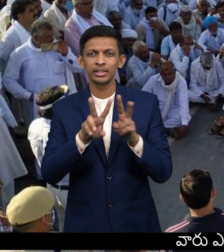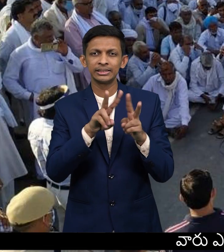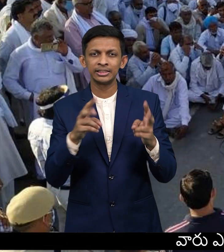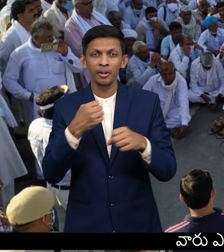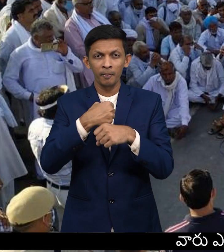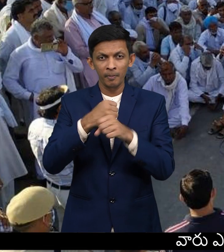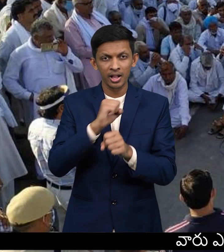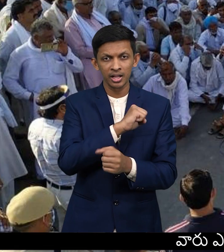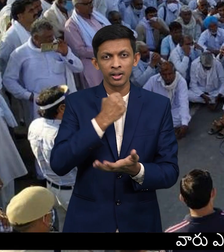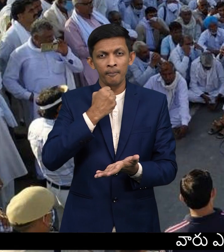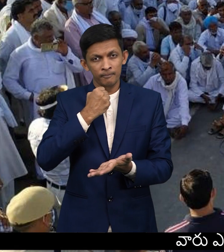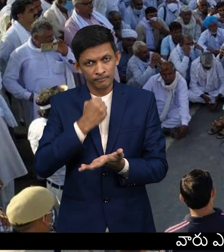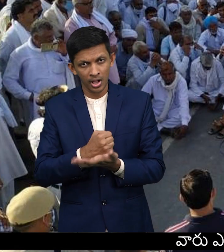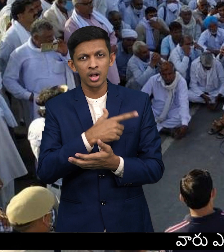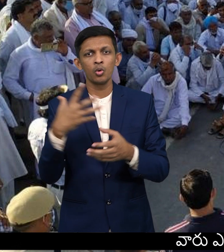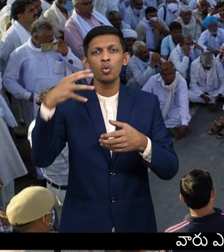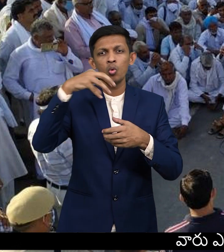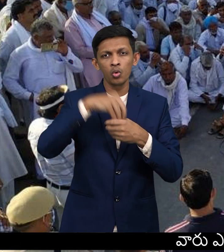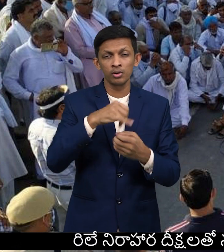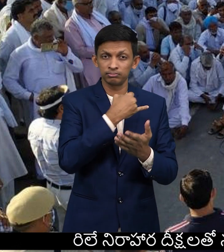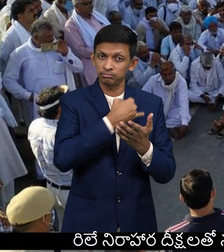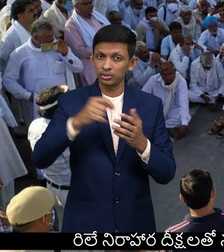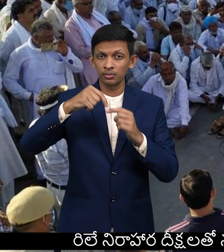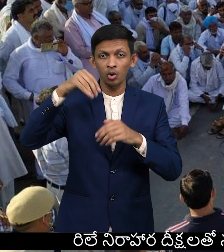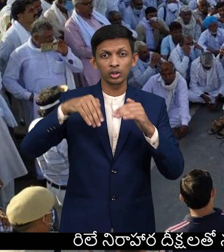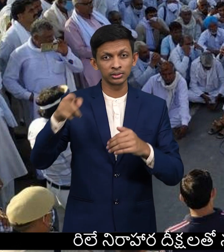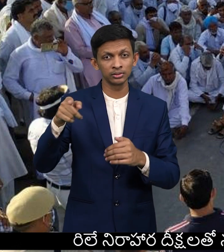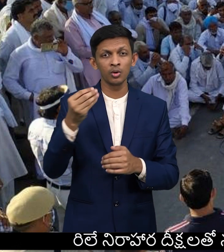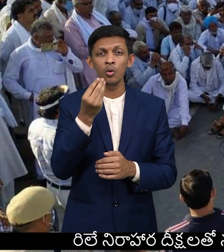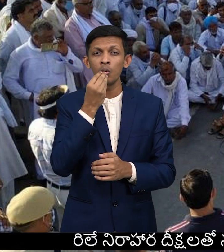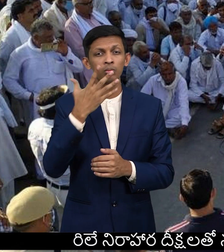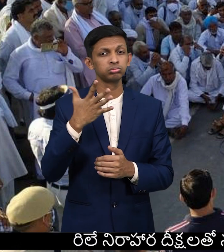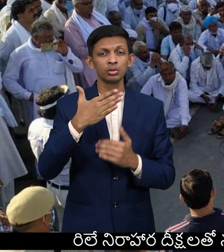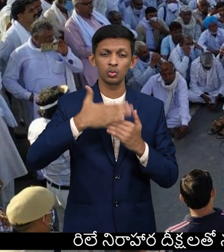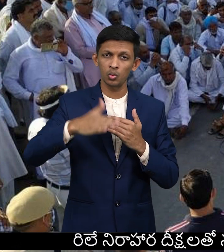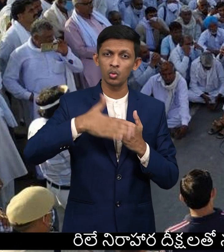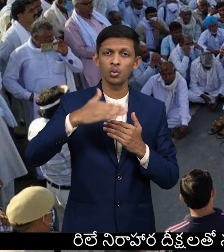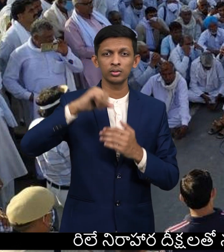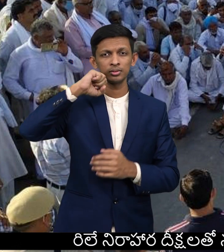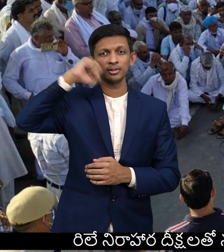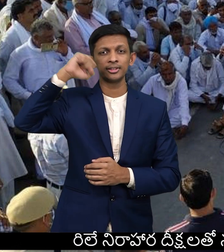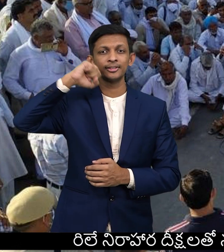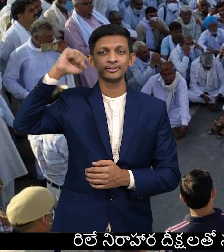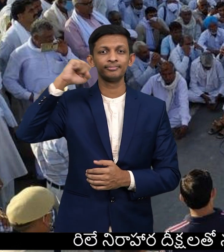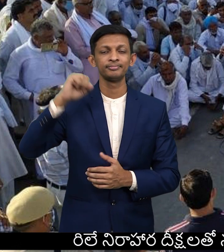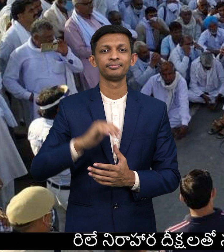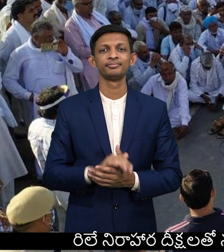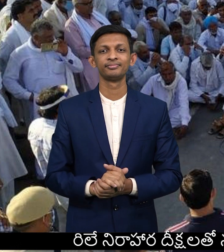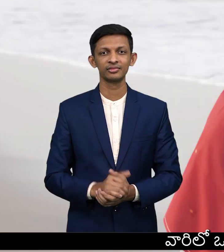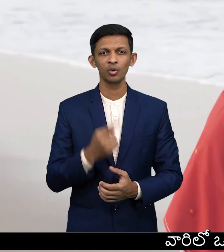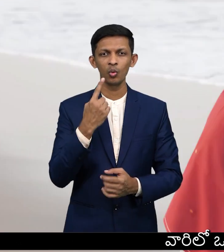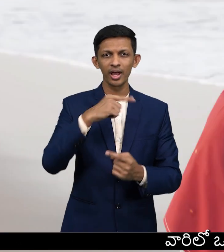వారు ఎన్నికల బహిష్కరణ మరియు రిలే నిరాహార దీక్షలతో సహా వివిధ రకాల ప్రతిఘటనలను